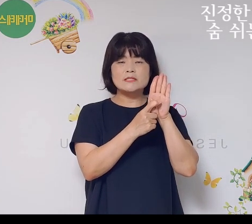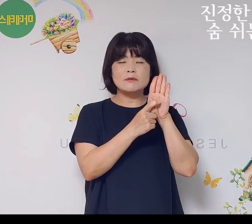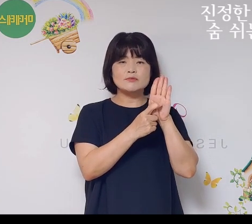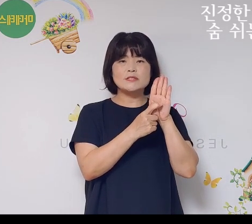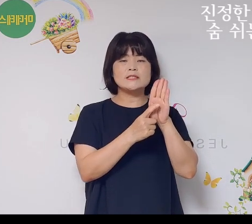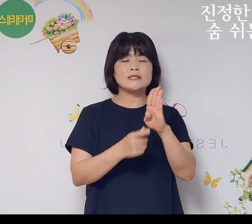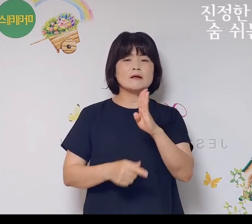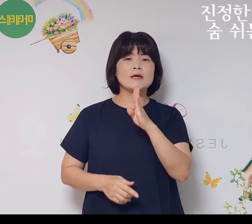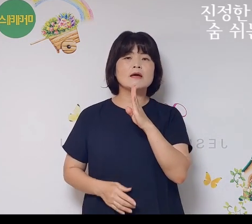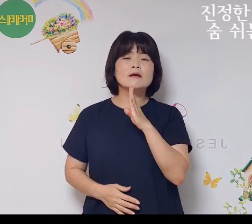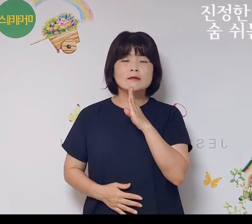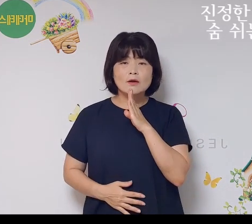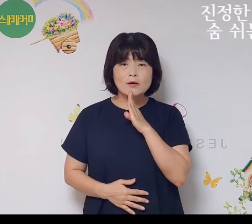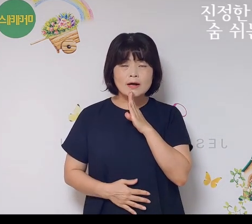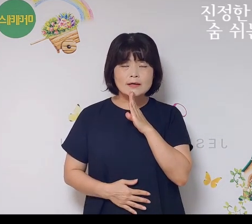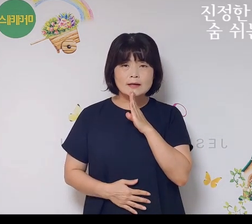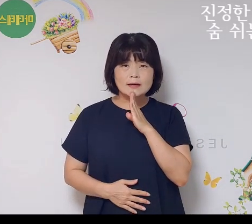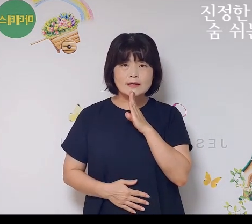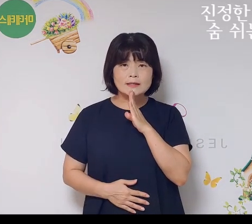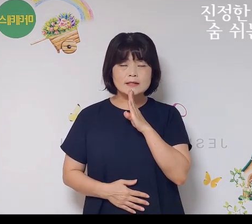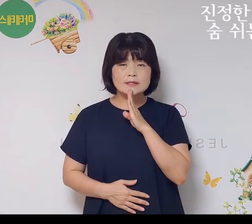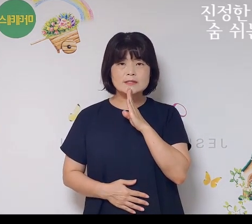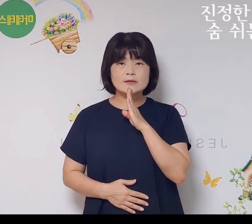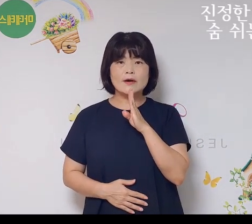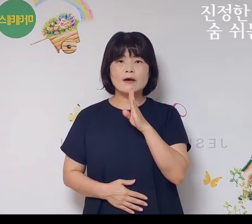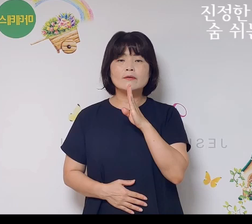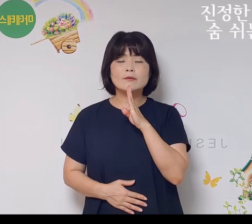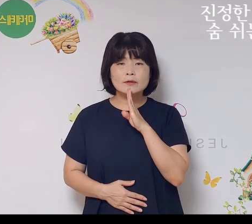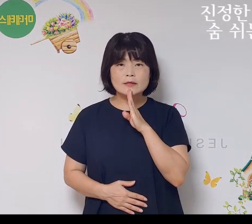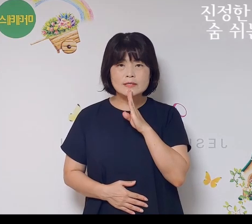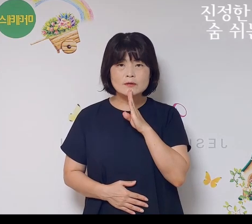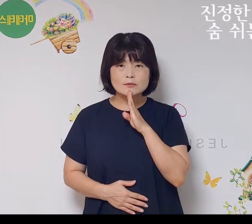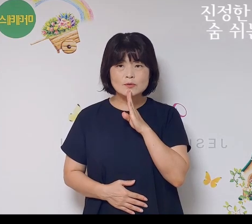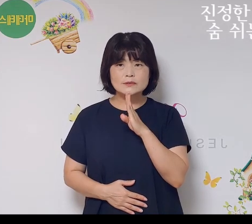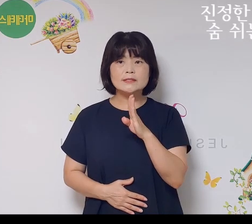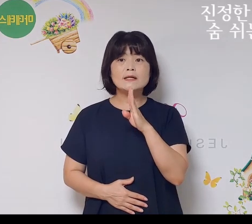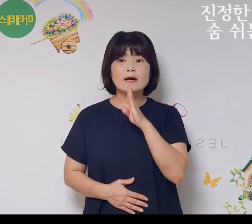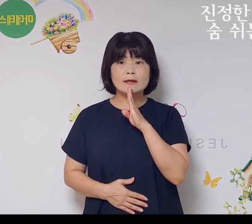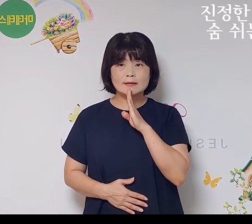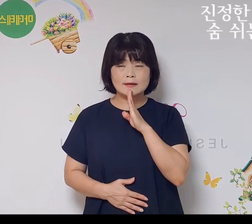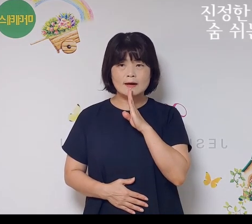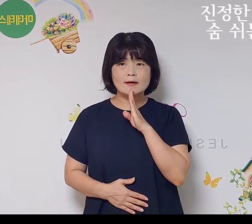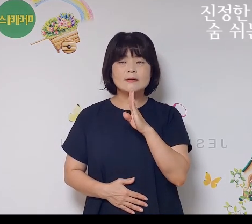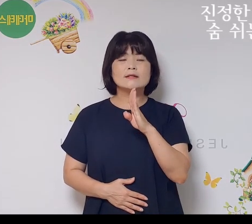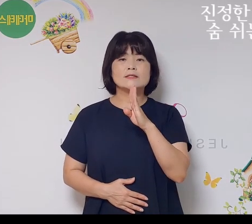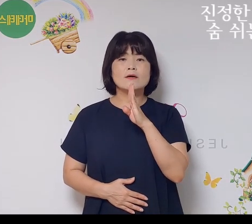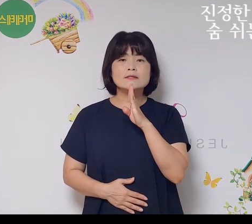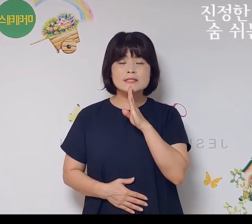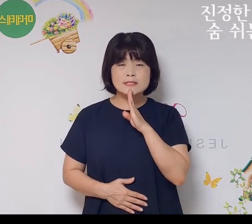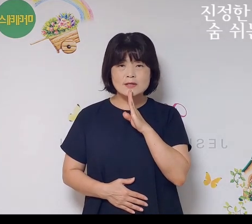엄지만 붙이신 다음에 턱 아래다가 갖다 대시는 거예요. 이렇게 세운 손을 아래다가. 그래서